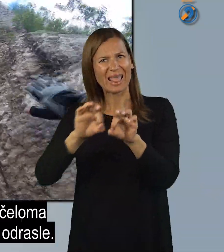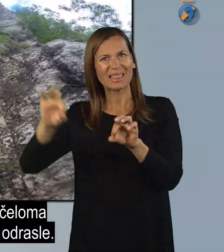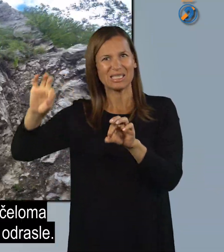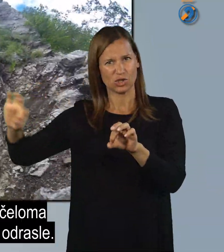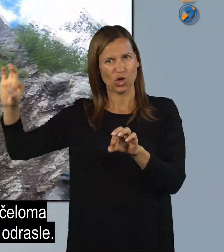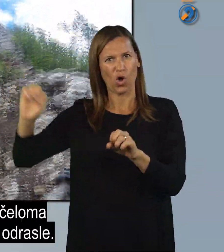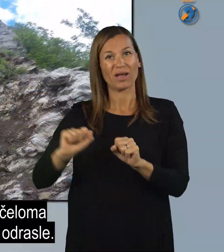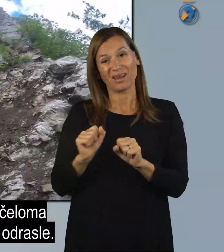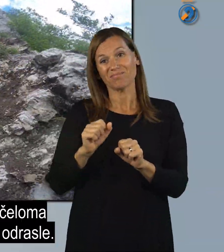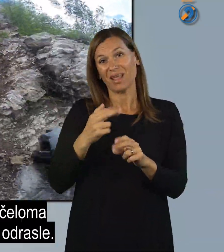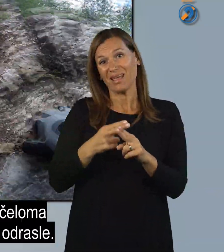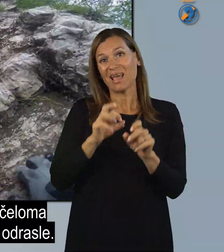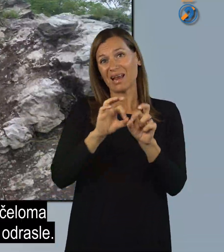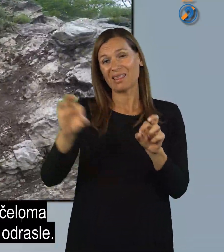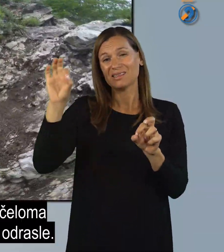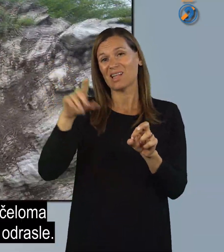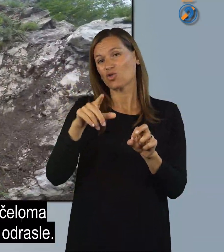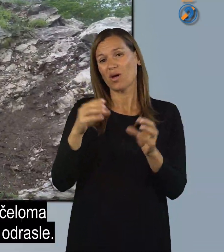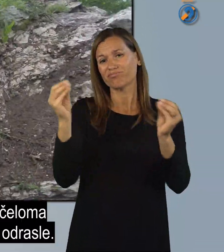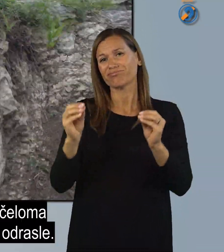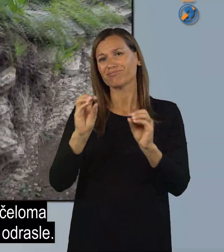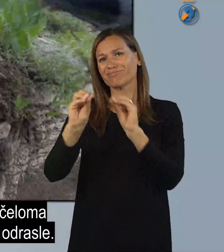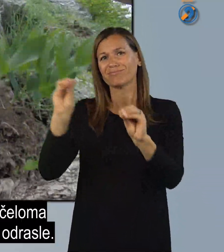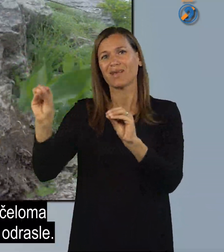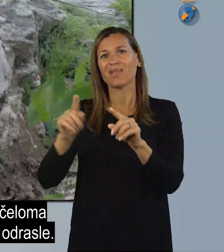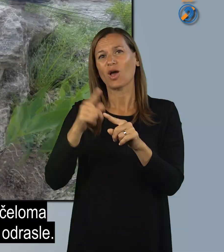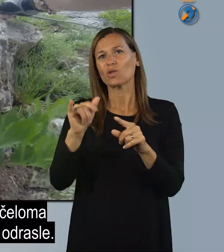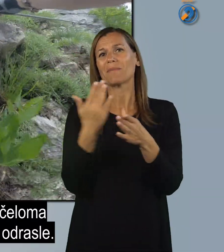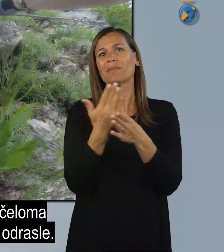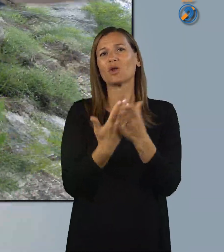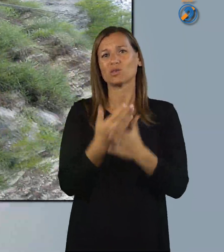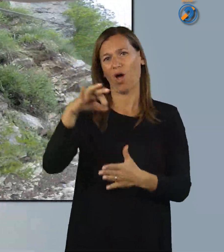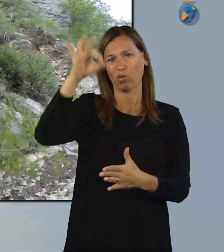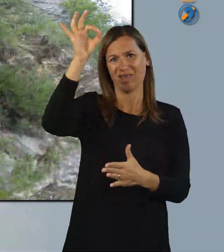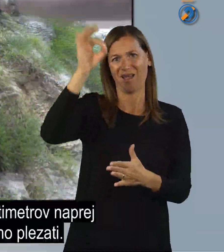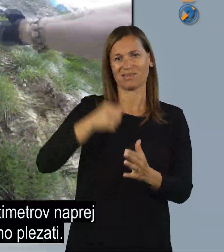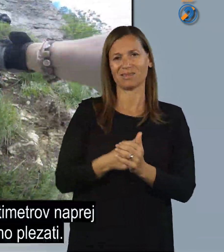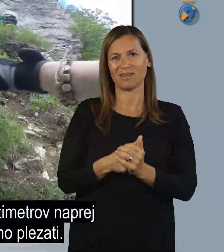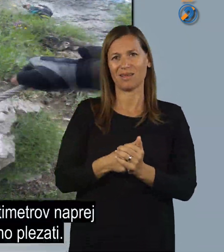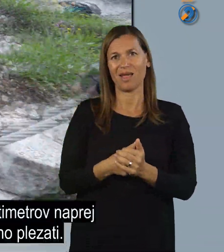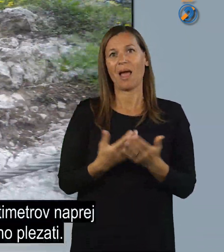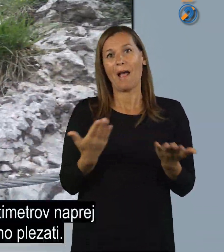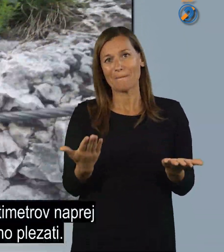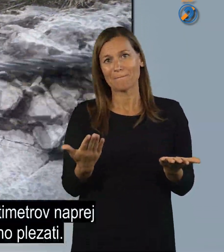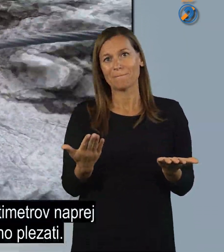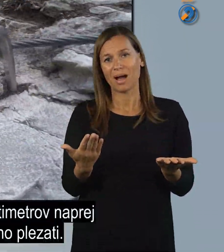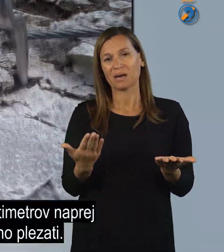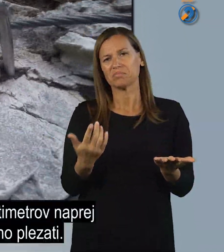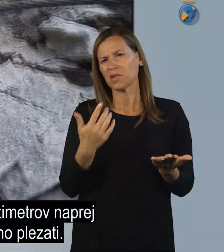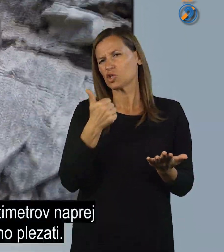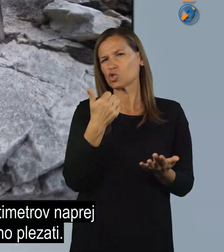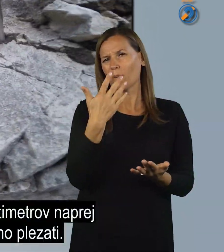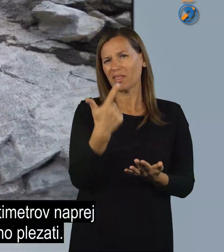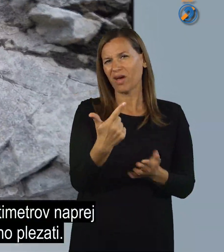jeklenica nameščena tako, da je to pač primerno za odrasle načeloma. Zdaj, ampak od višine